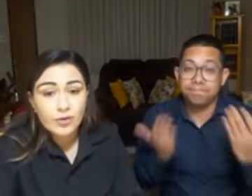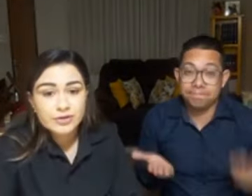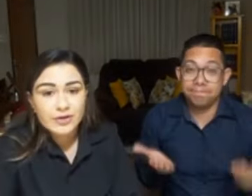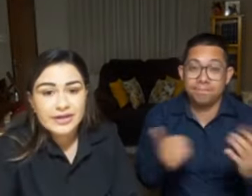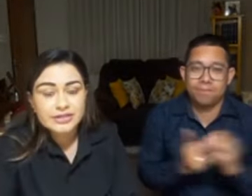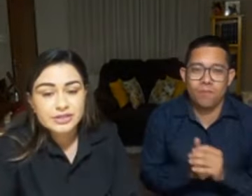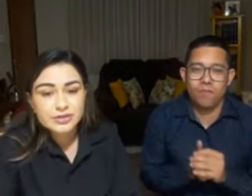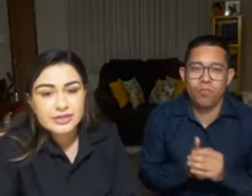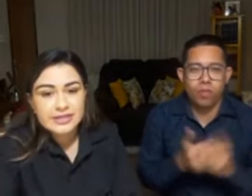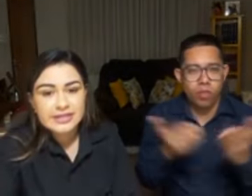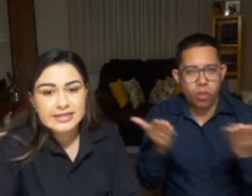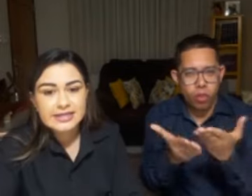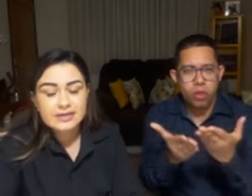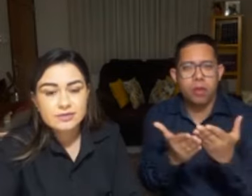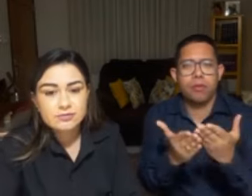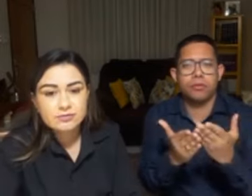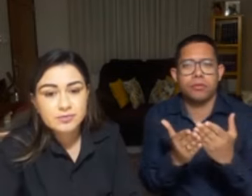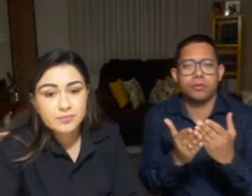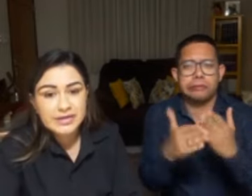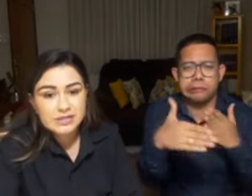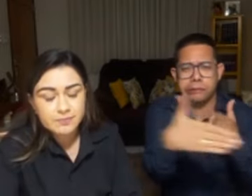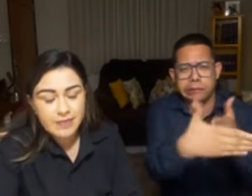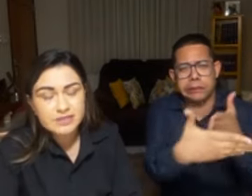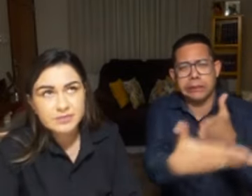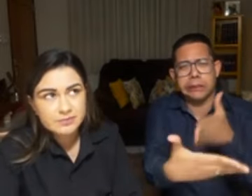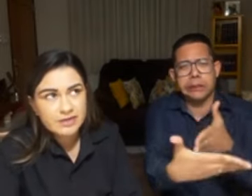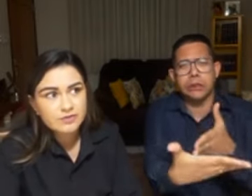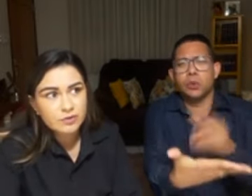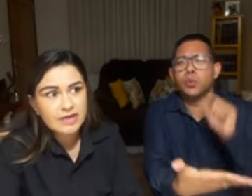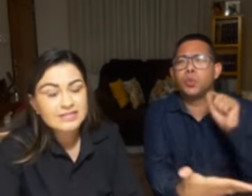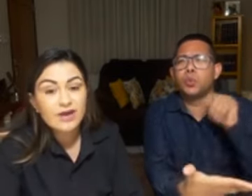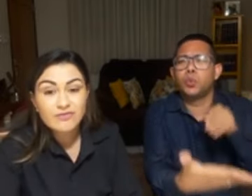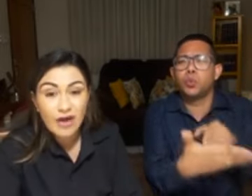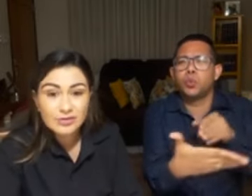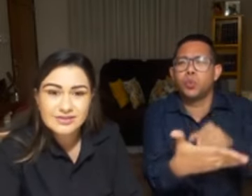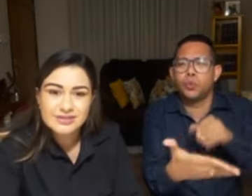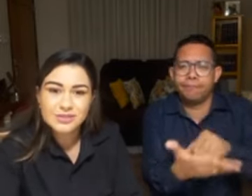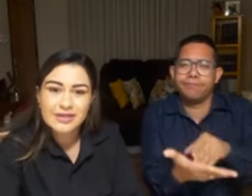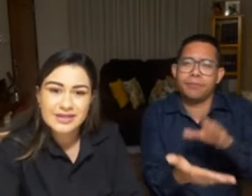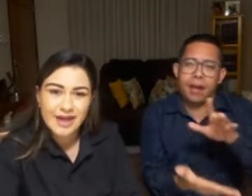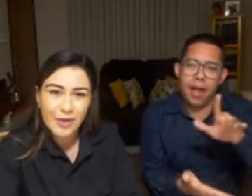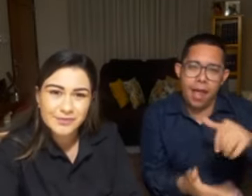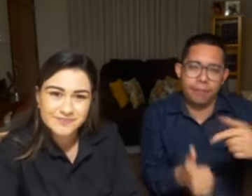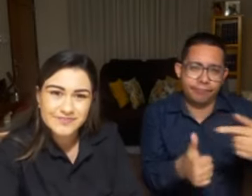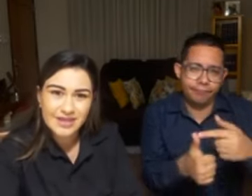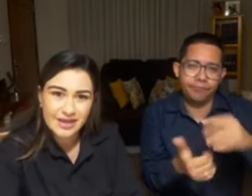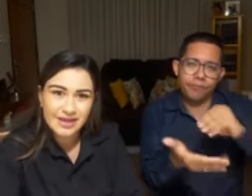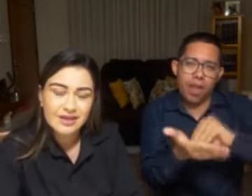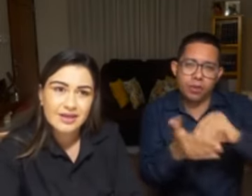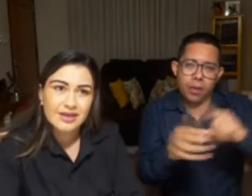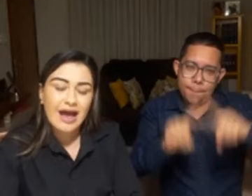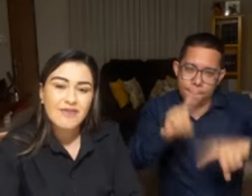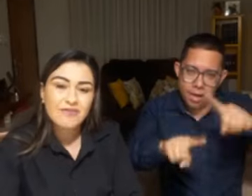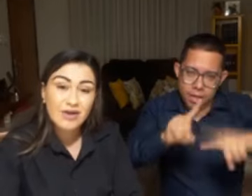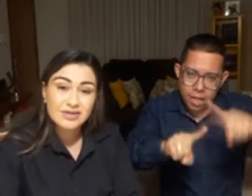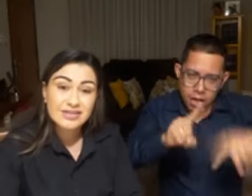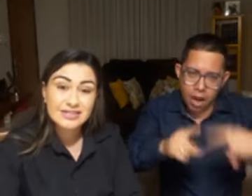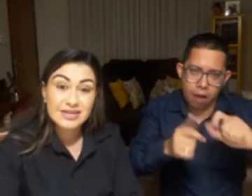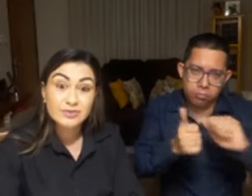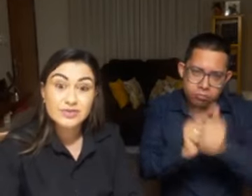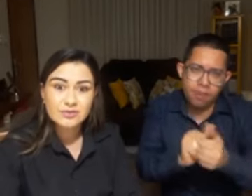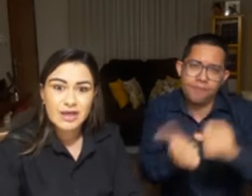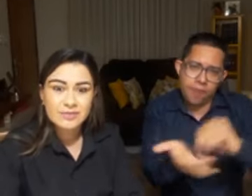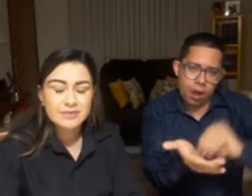Então, hoje eu acredito que as principais dificuldades são a falta de material, né? A falta